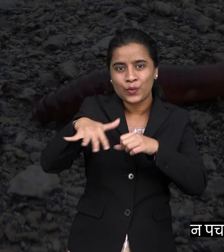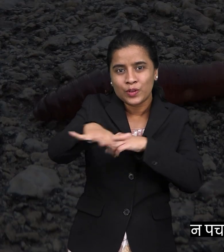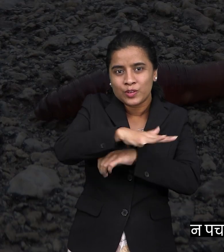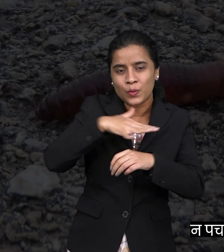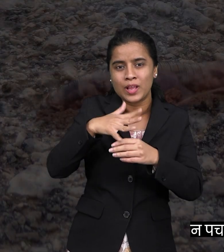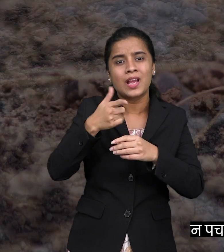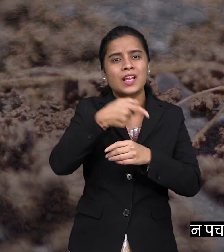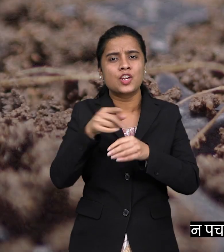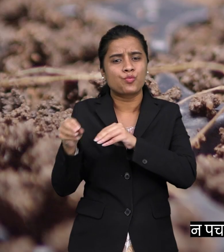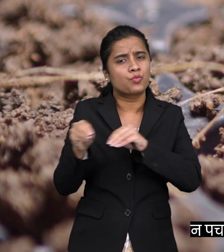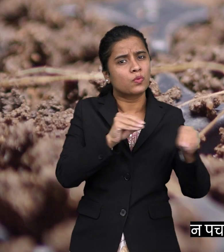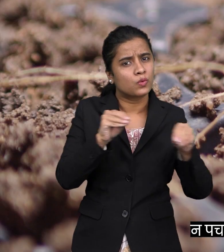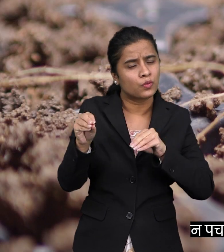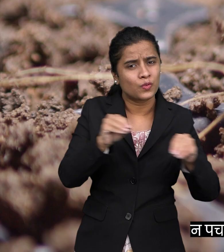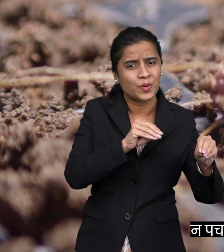भाग बाहेर फेकतो.